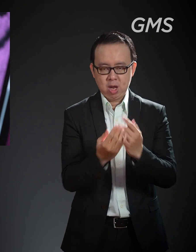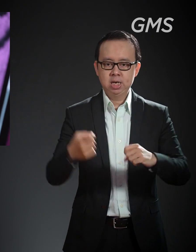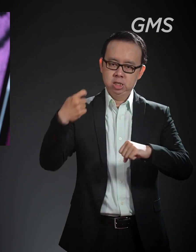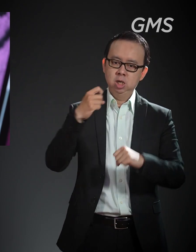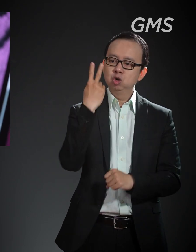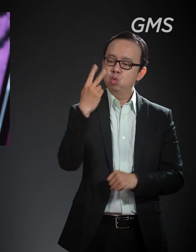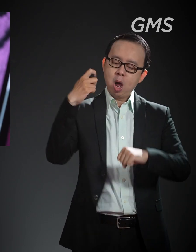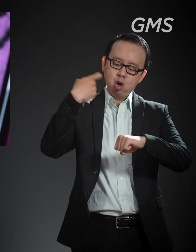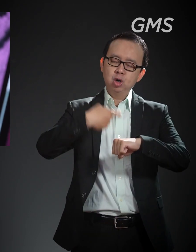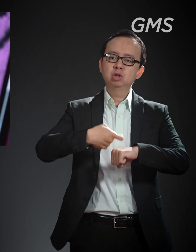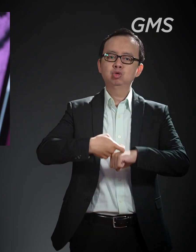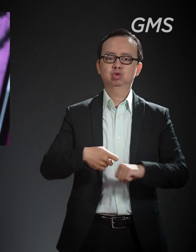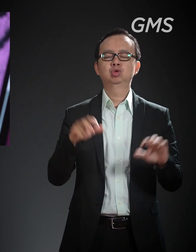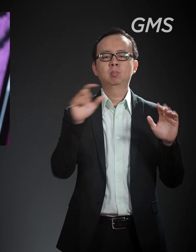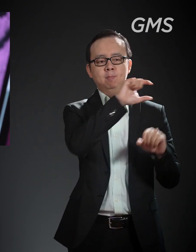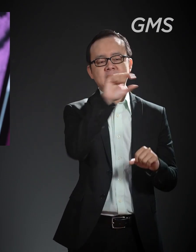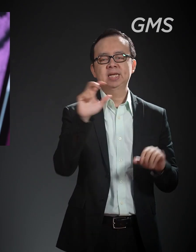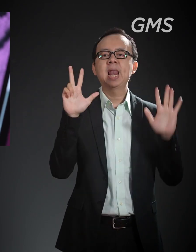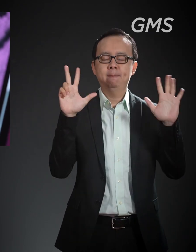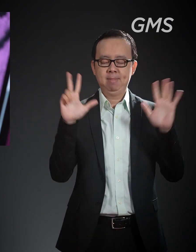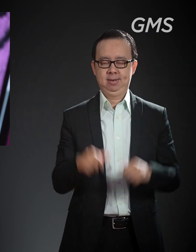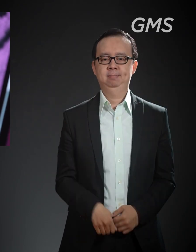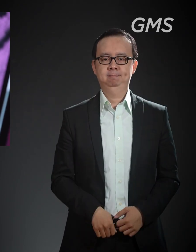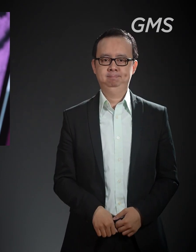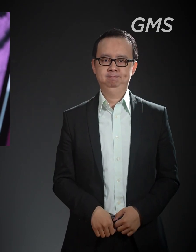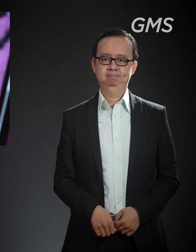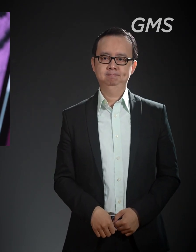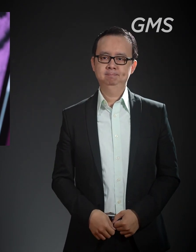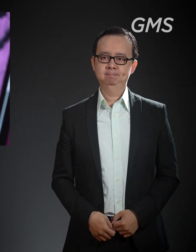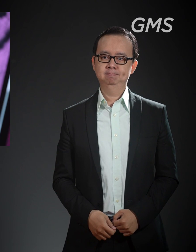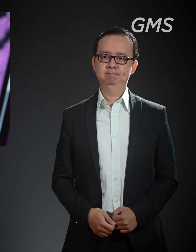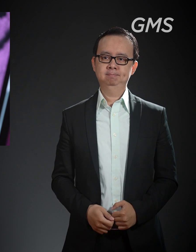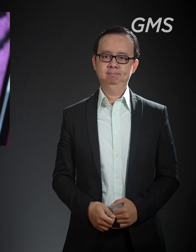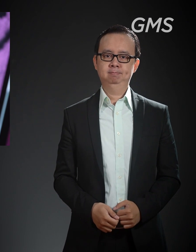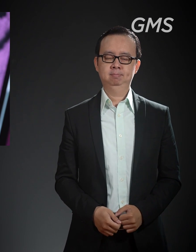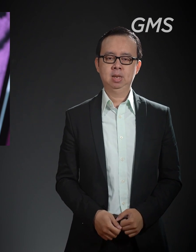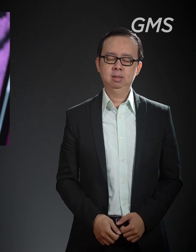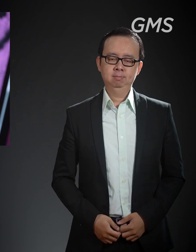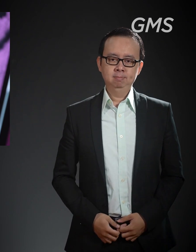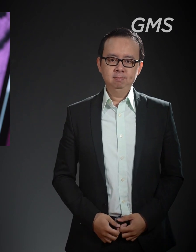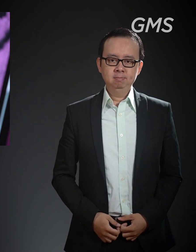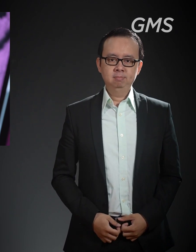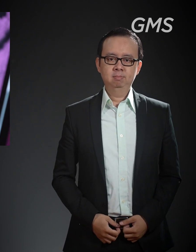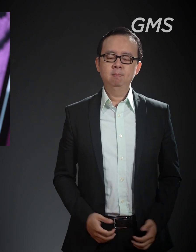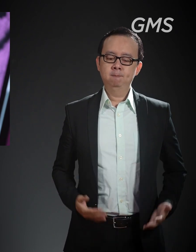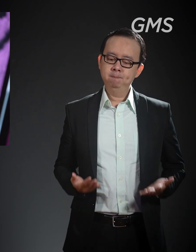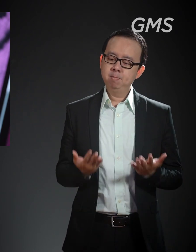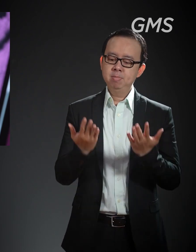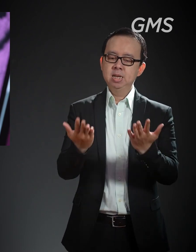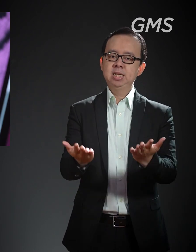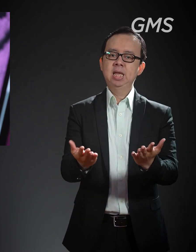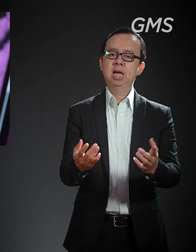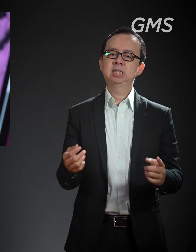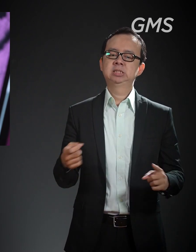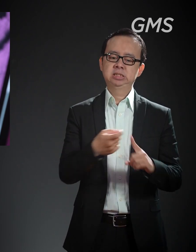Di Alkitab kita bahasa Indonesia judulnya Pelayanan Kasih. Karena pemberian dari hati